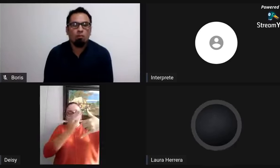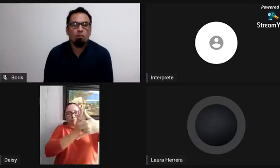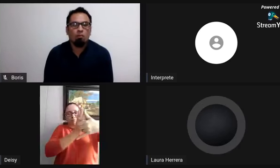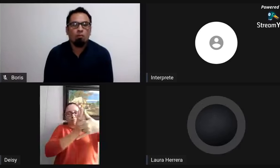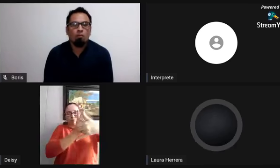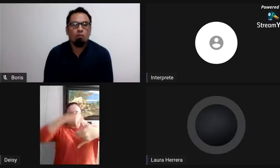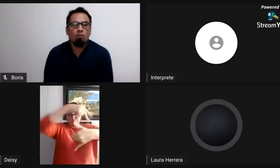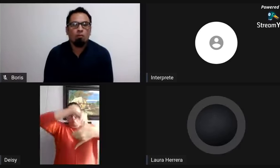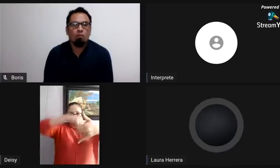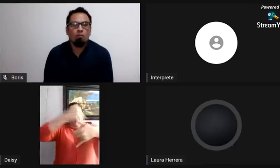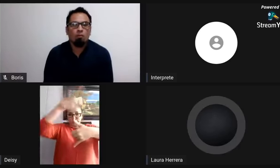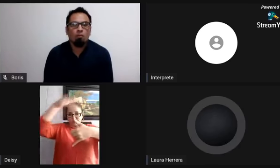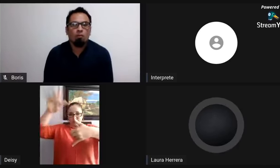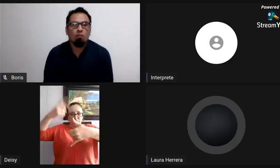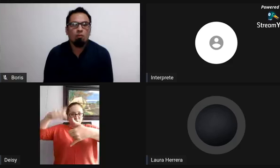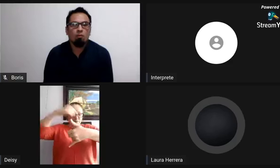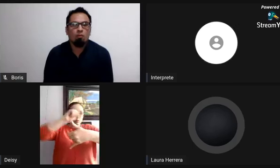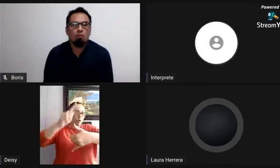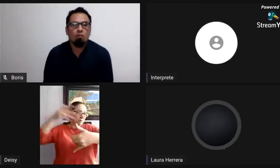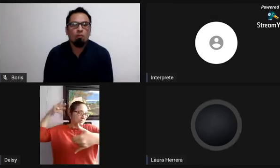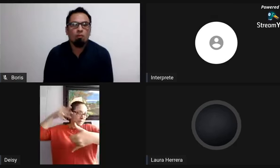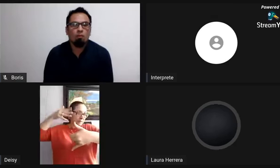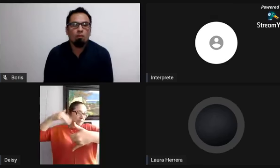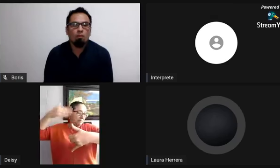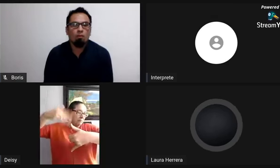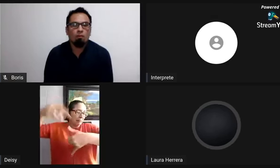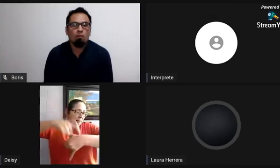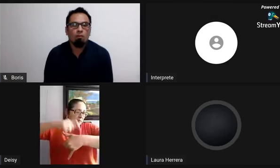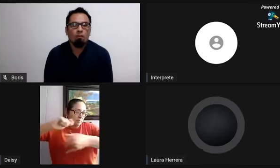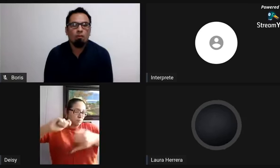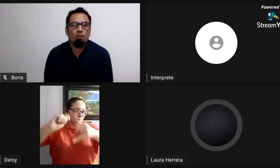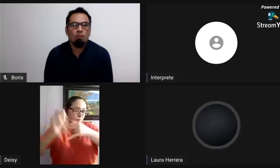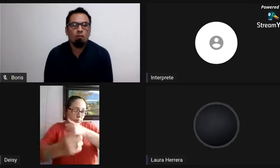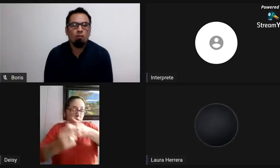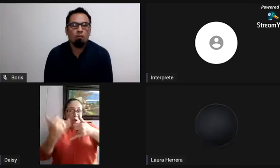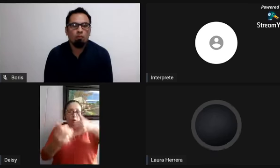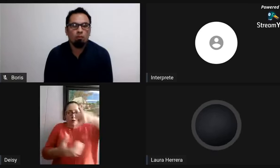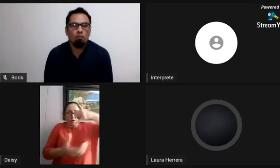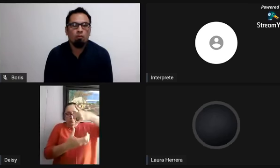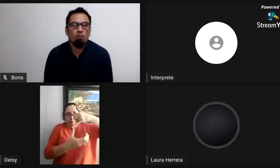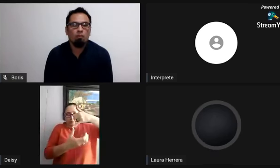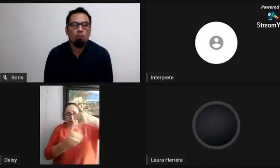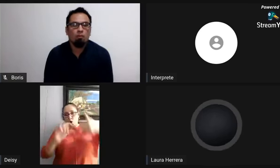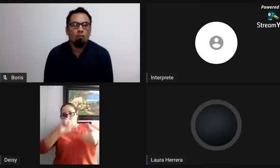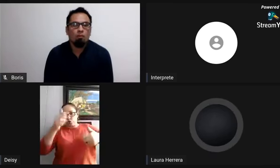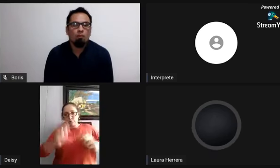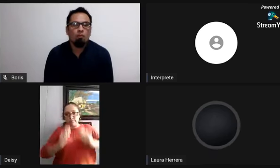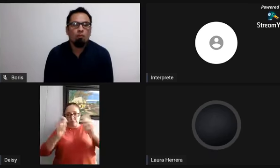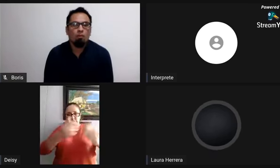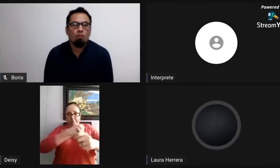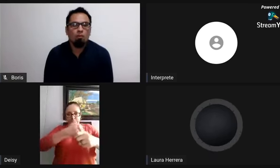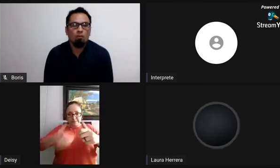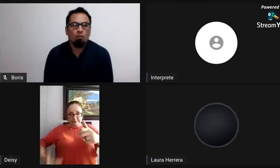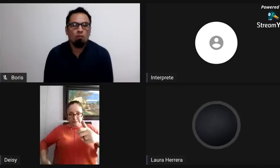Ya entonces, luego de la República de la Gran Colombia, vemos una evolución también en la